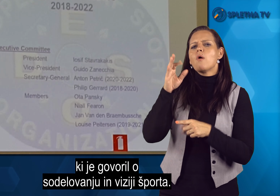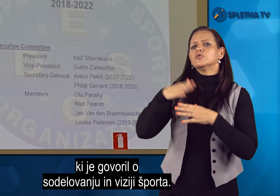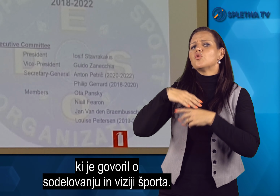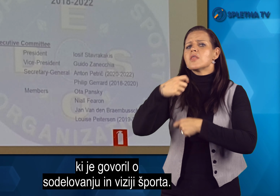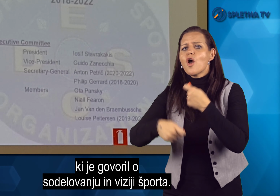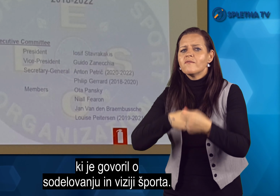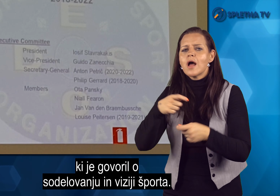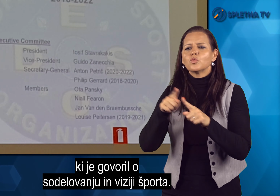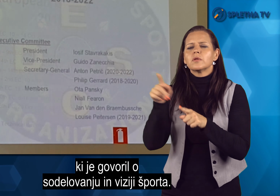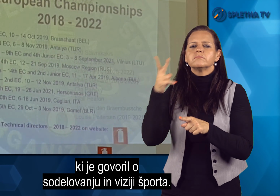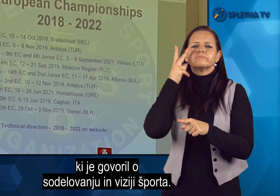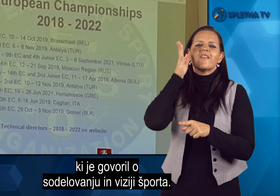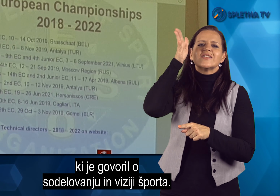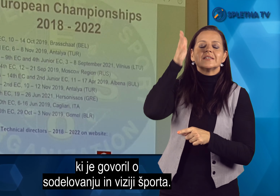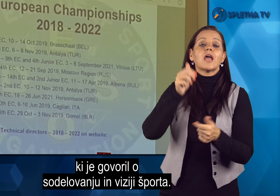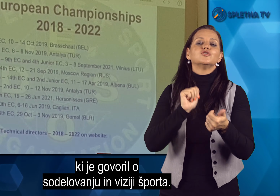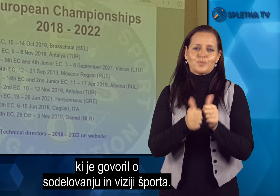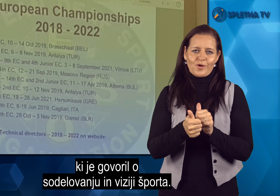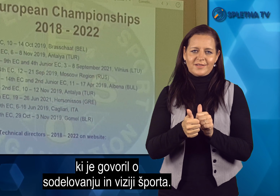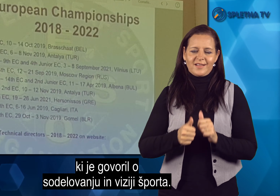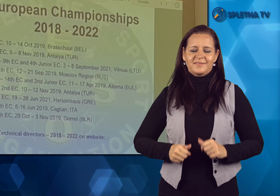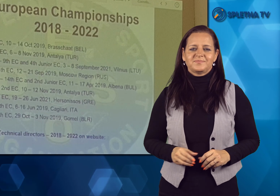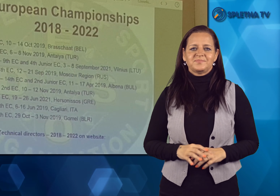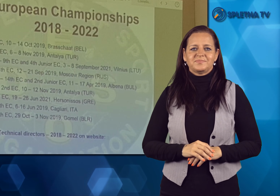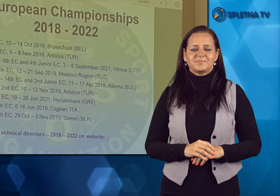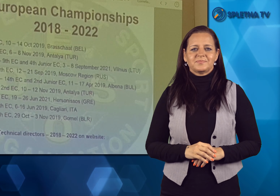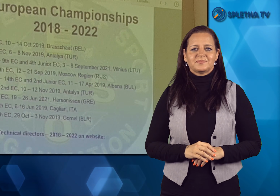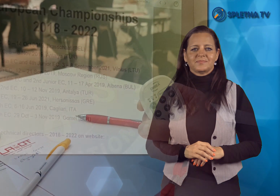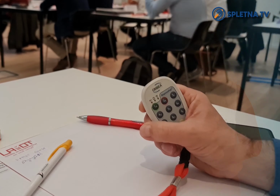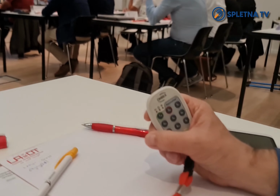ki je govoril o sodelovanju in viziji športa.